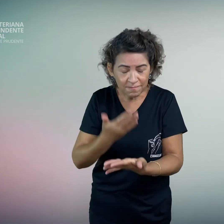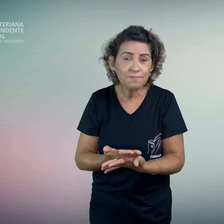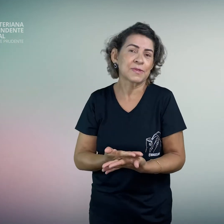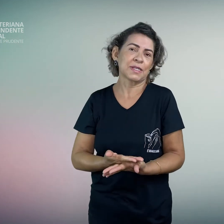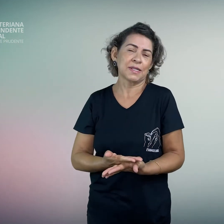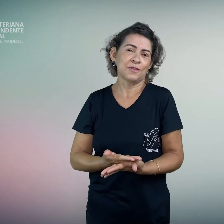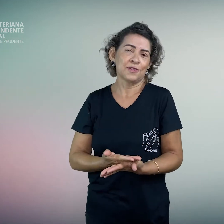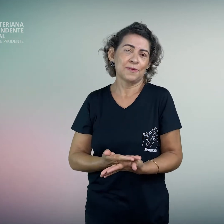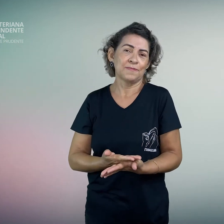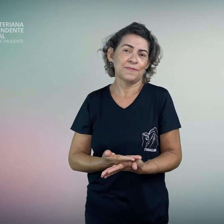Sua autoimagem